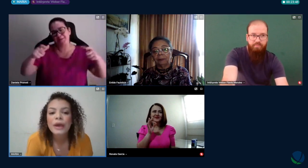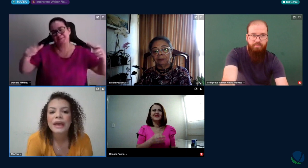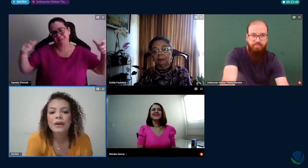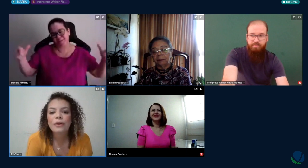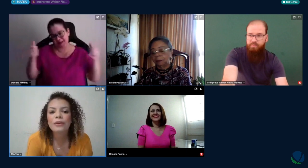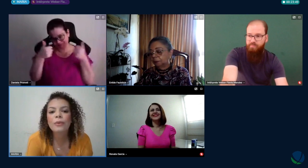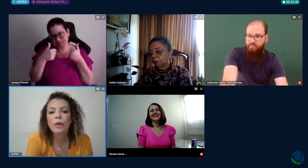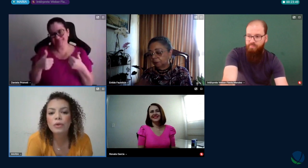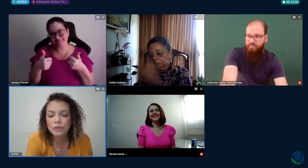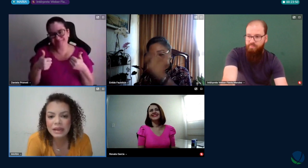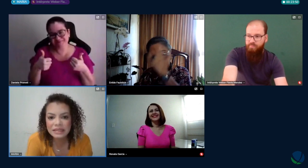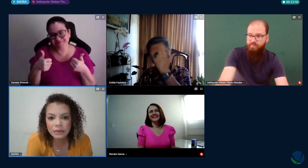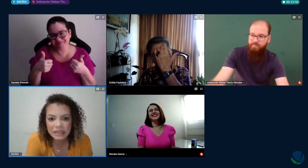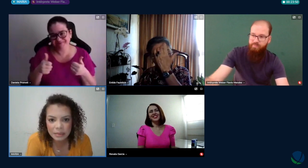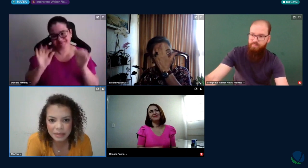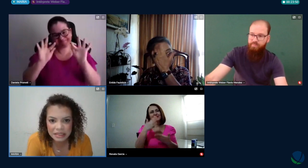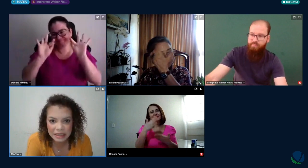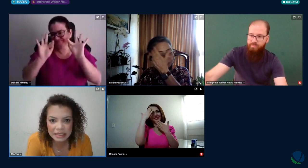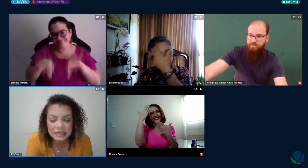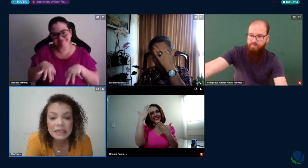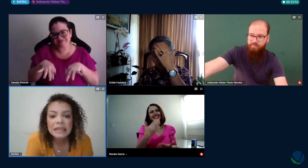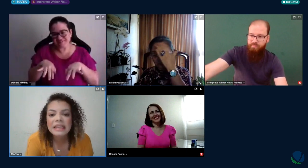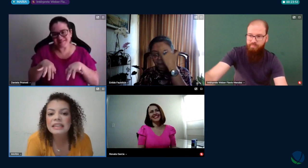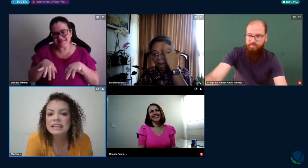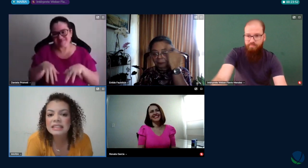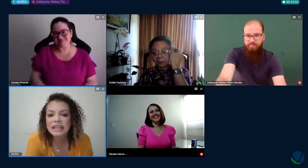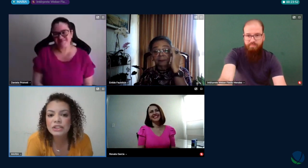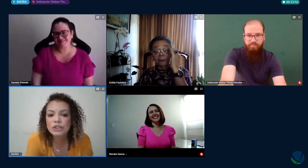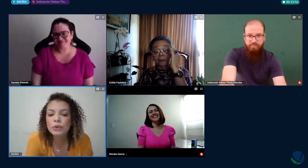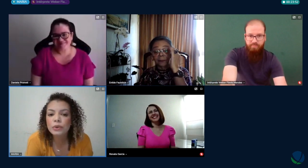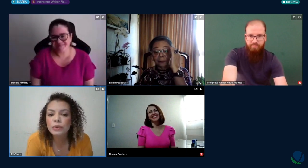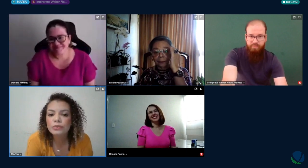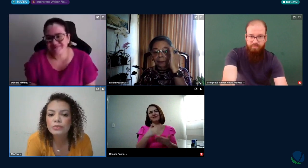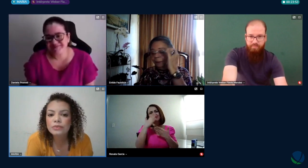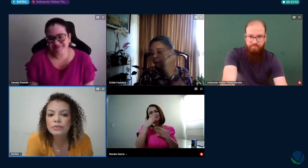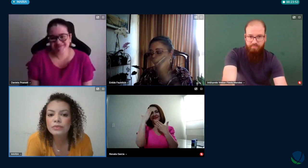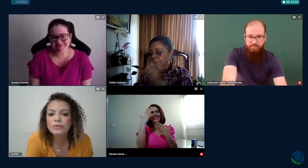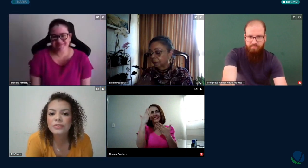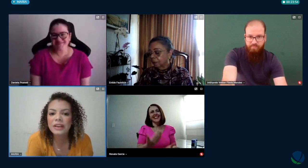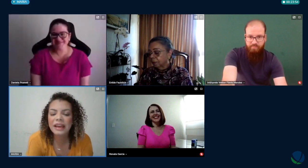futuro, uma continuação dessa pesquisa, e desejo,